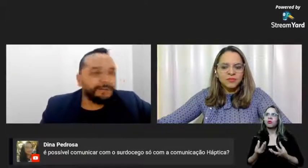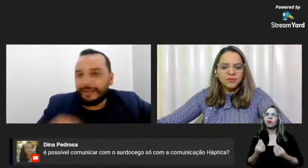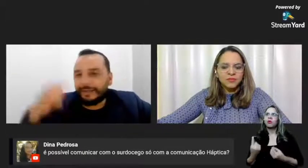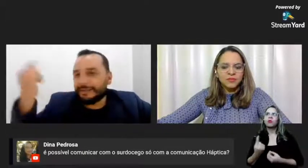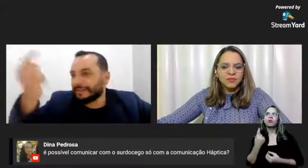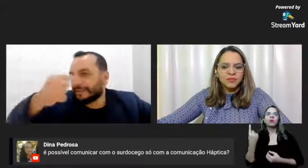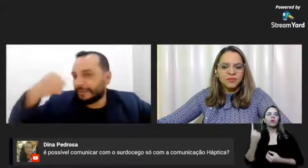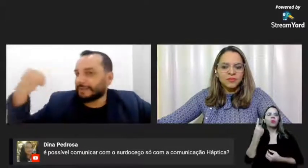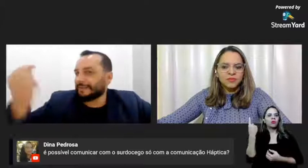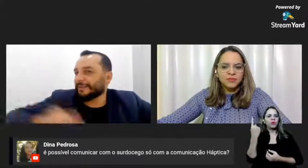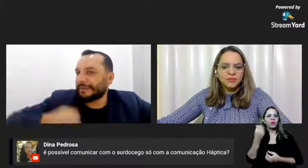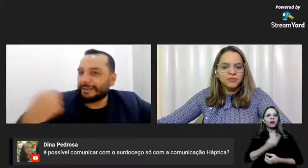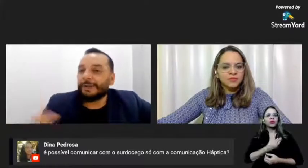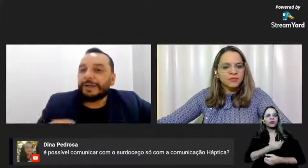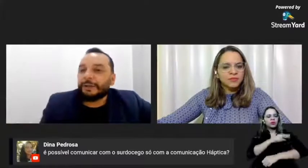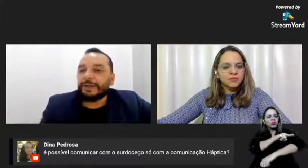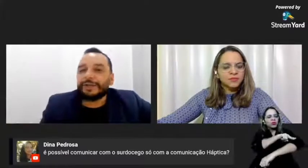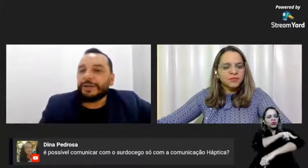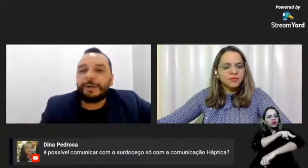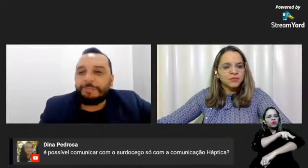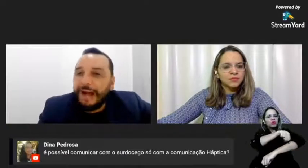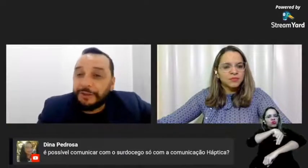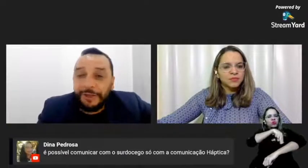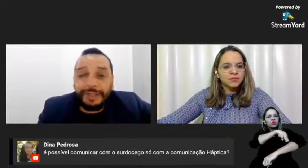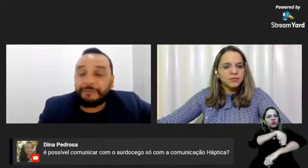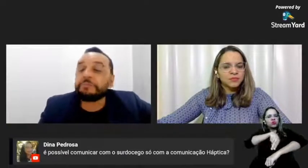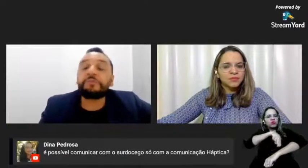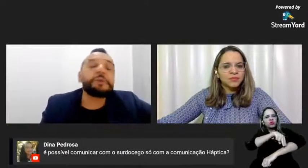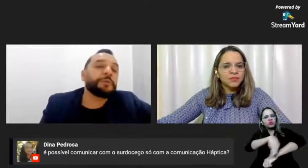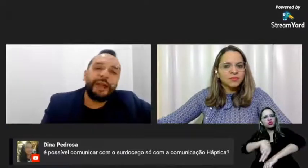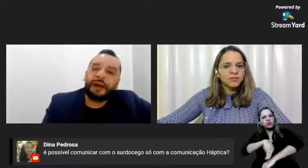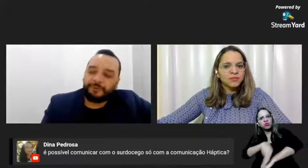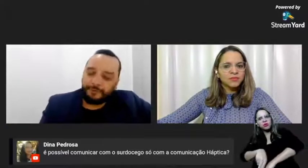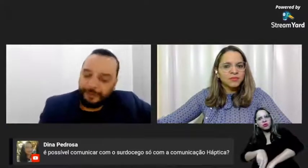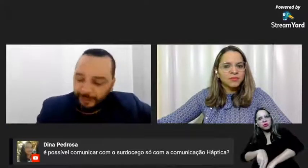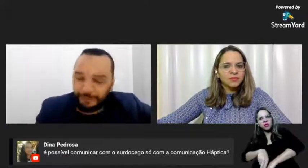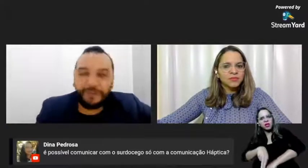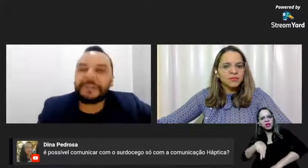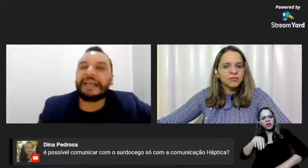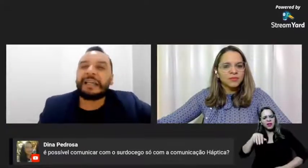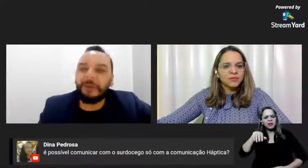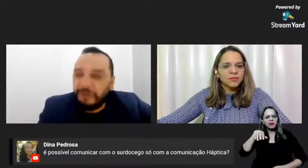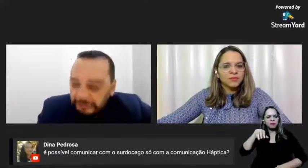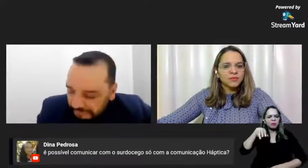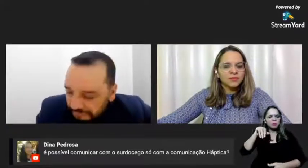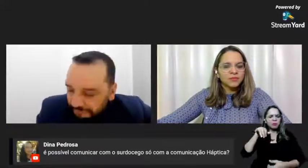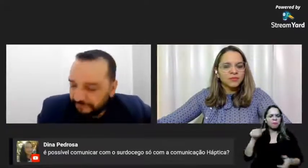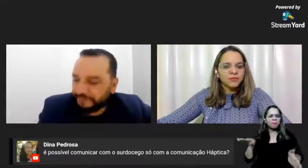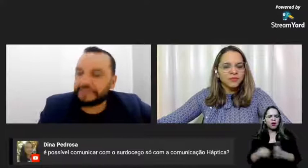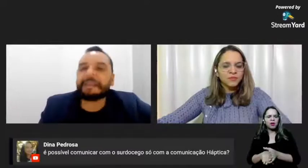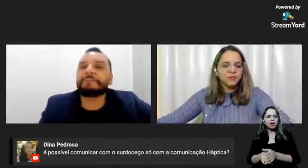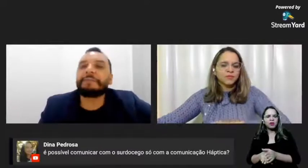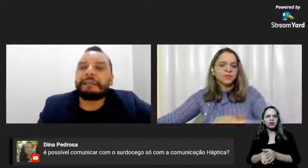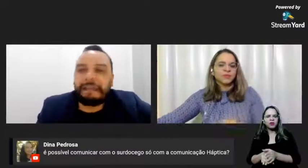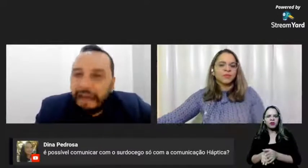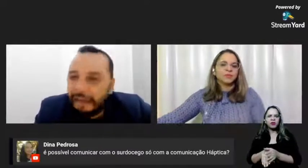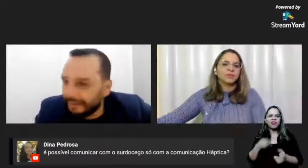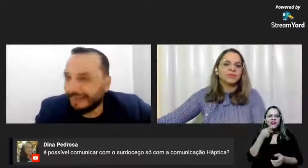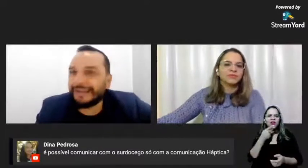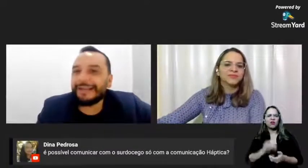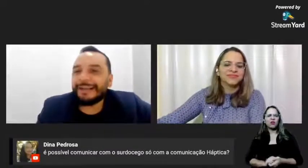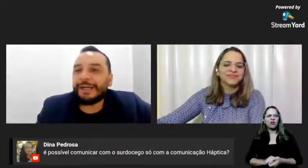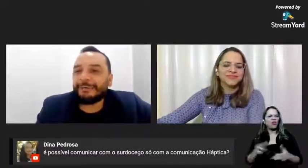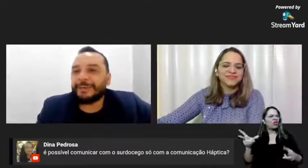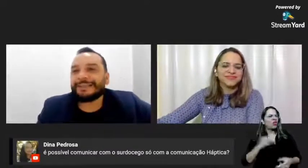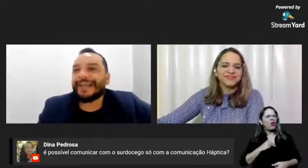muito alto. Ele desceu. Quando chegou embaixo, ele estava muito bravo comigo. Ele falou, você é louco, você quer me